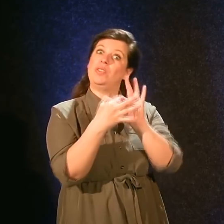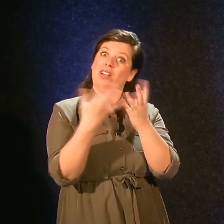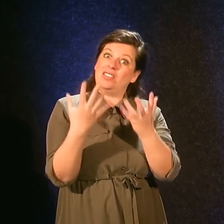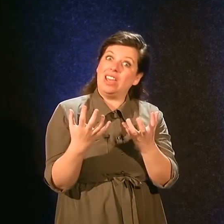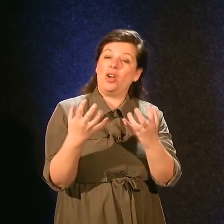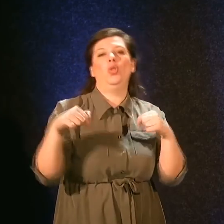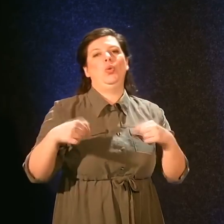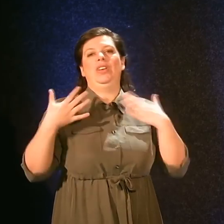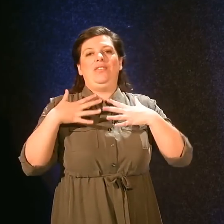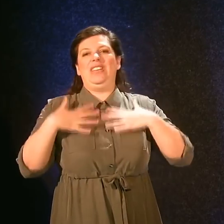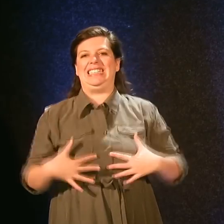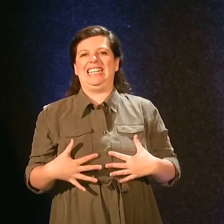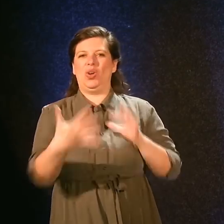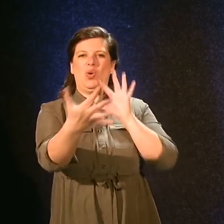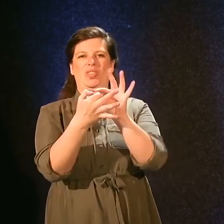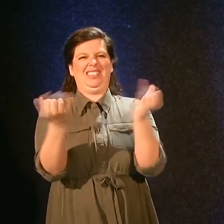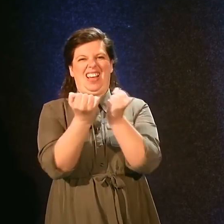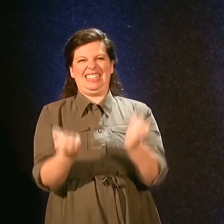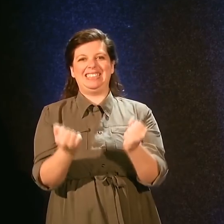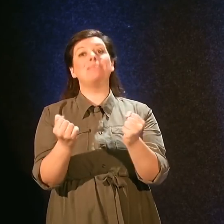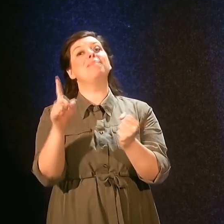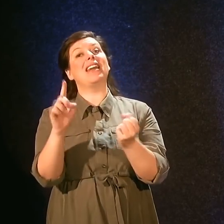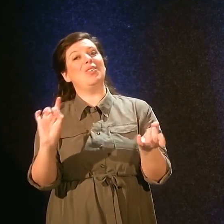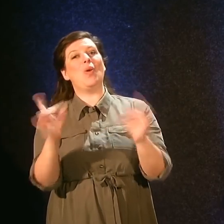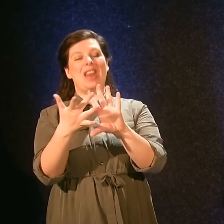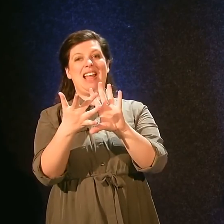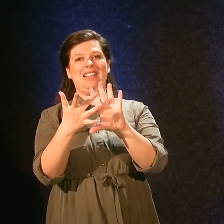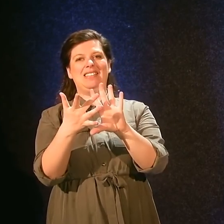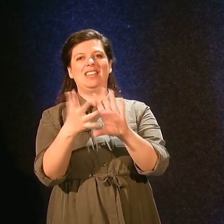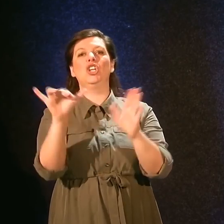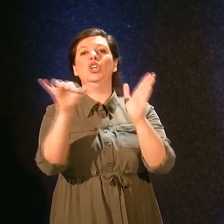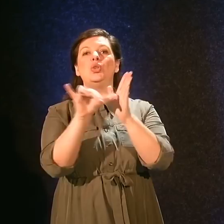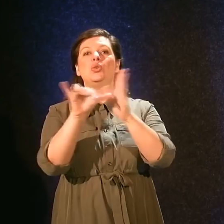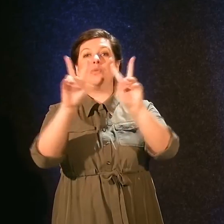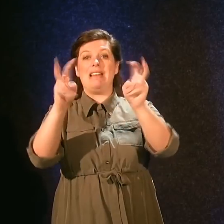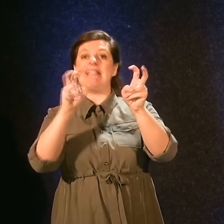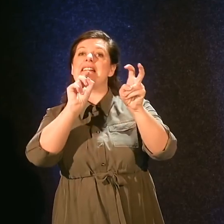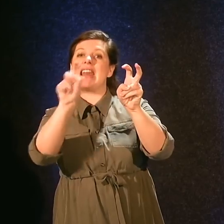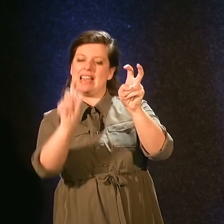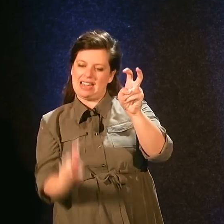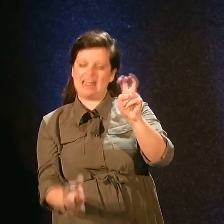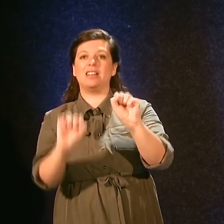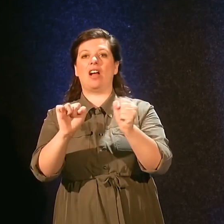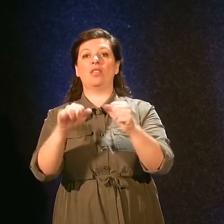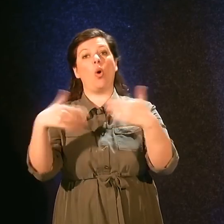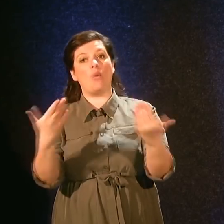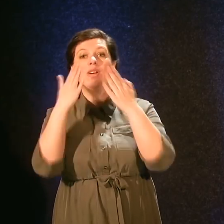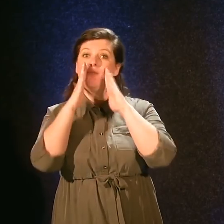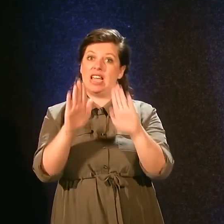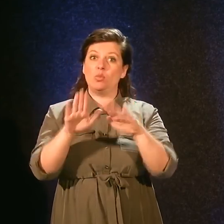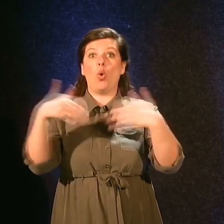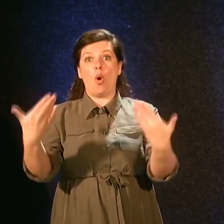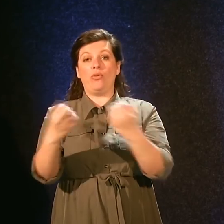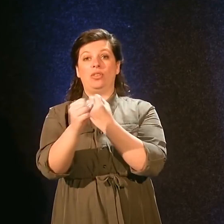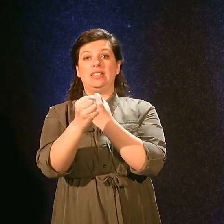niet fysiek, maar het kan wel online. Je kan reageren op onze YouTube-link, je kan reageren op Facebook, maar je kan ook live chatten